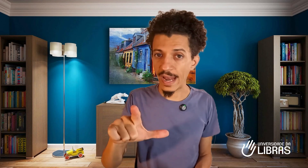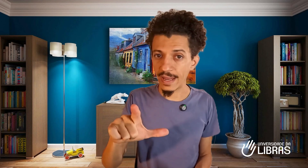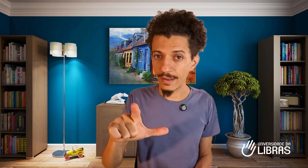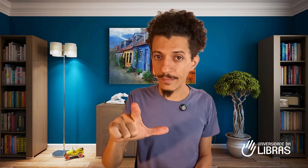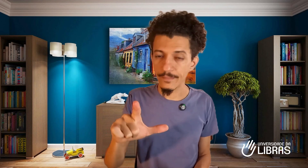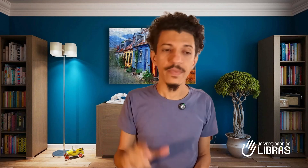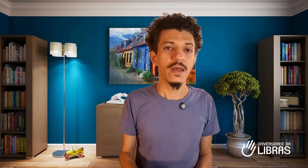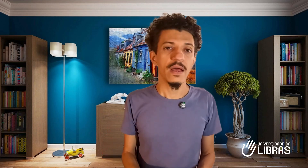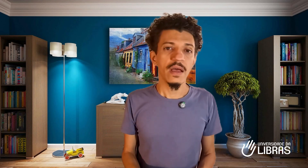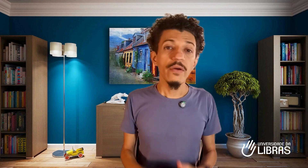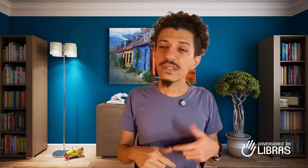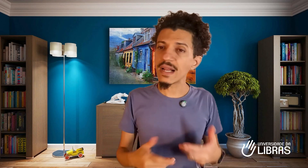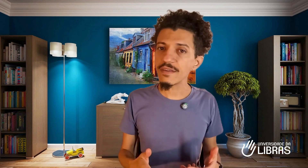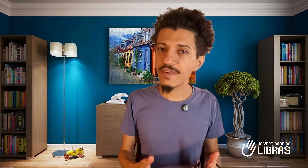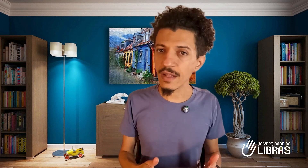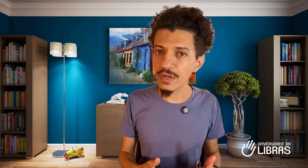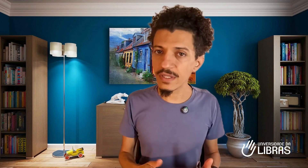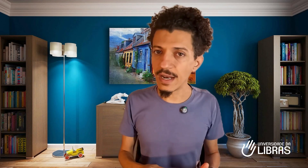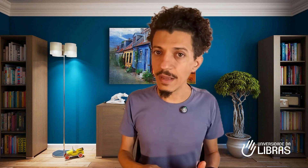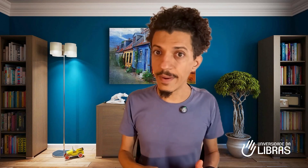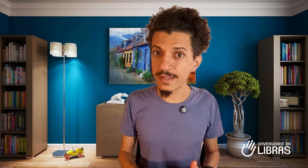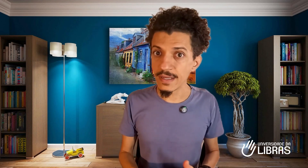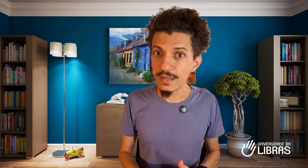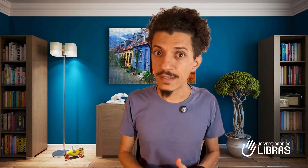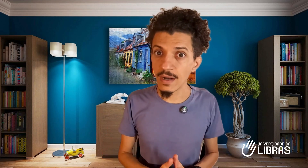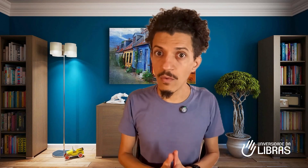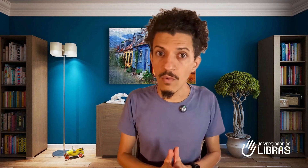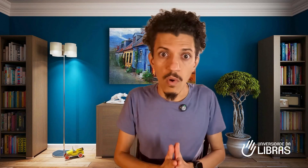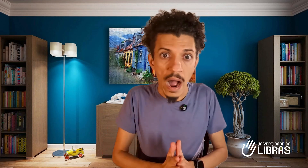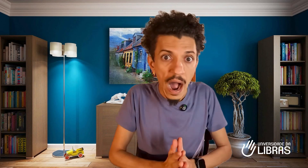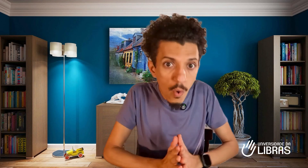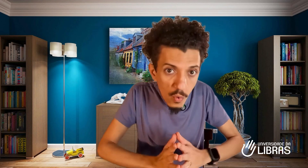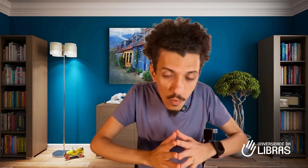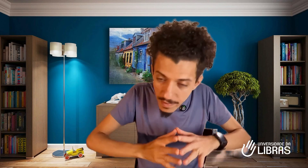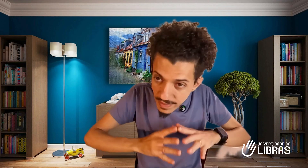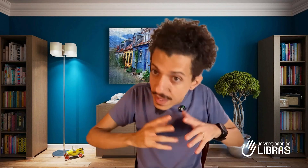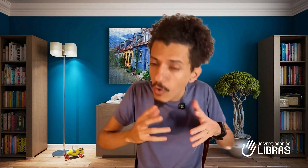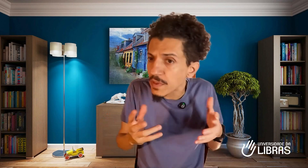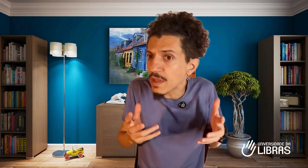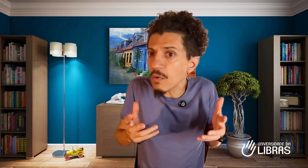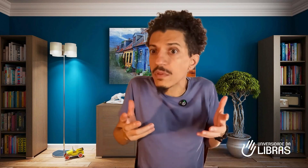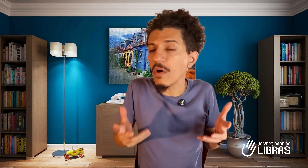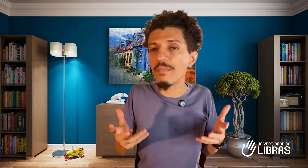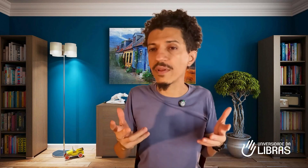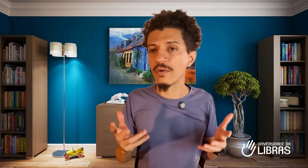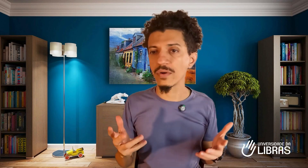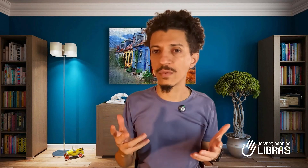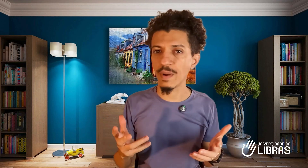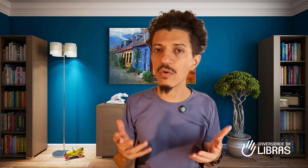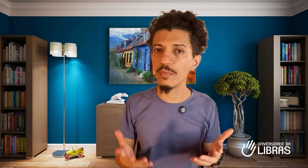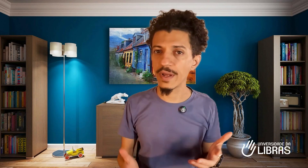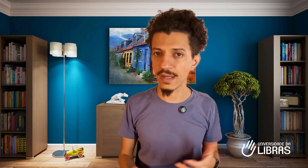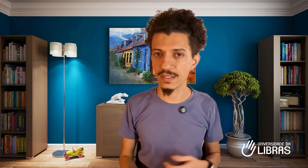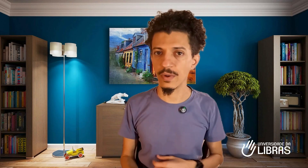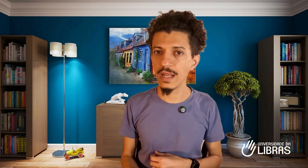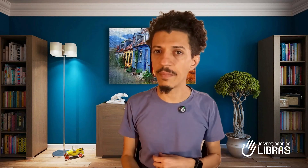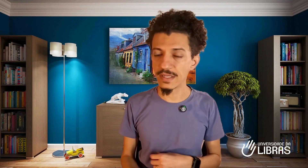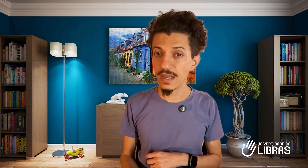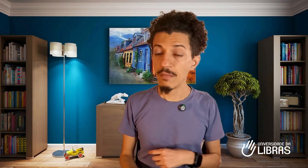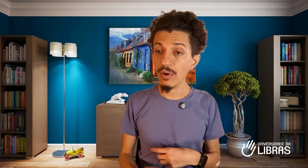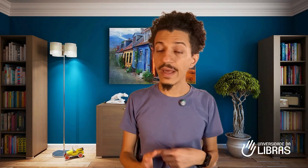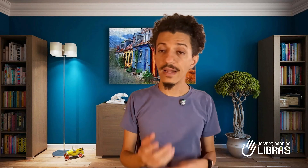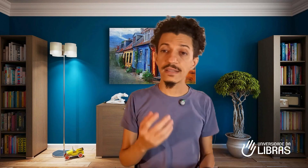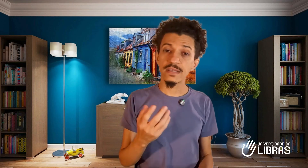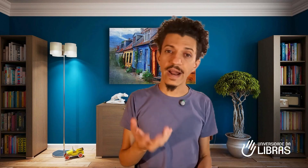e um L. E os classificadores da Libras são algo tão poderoso para a comunicação em